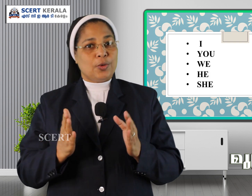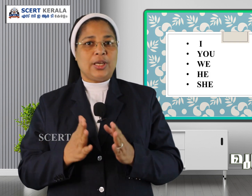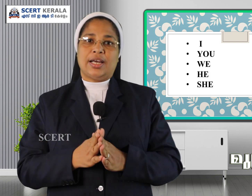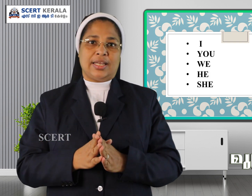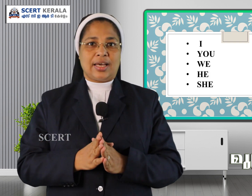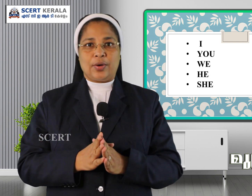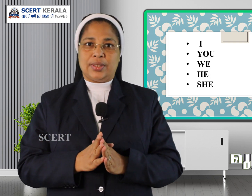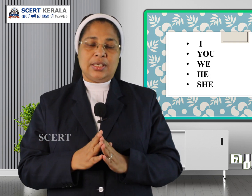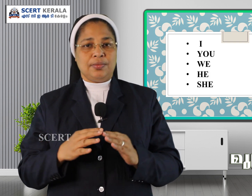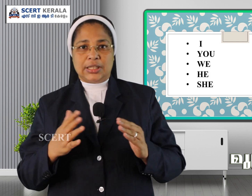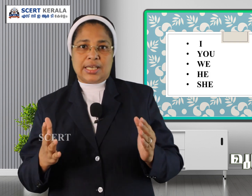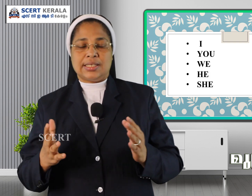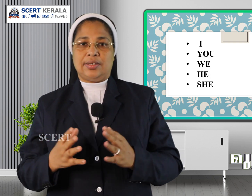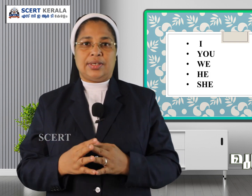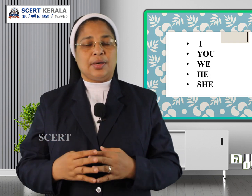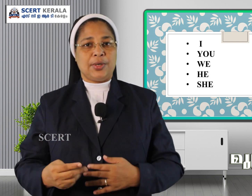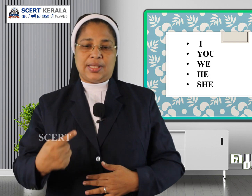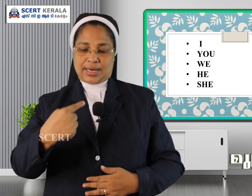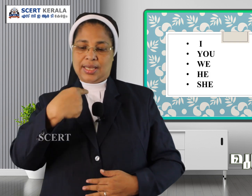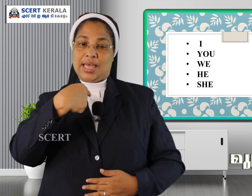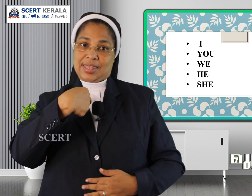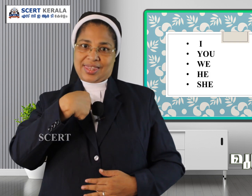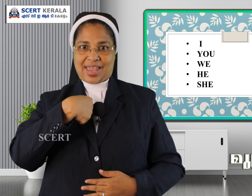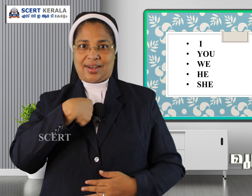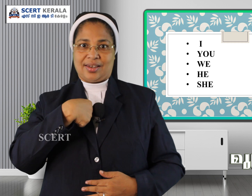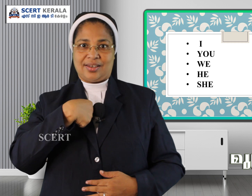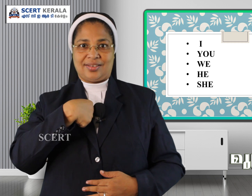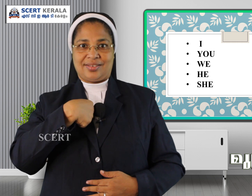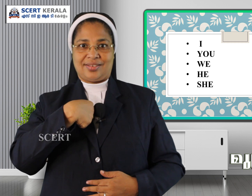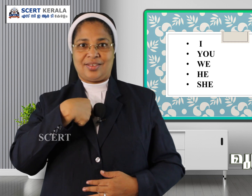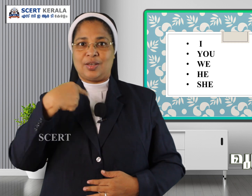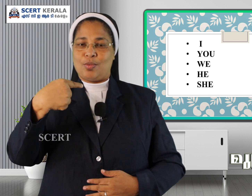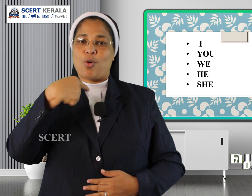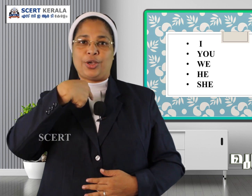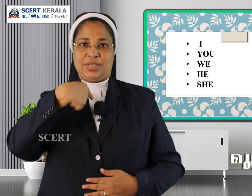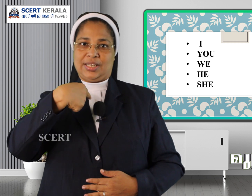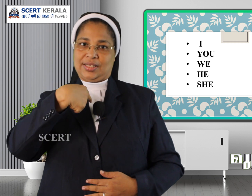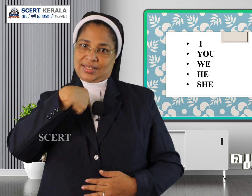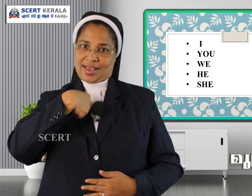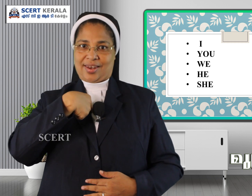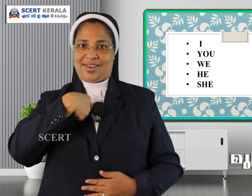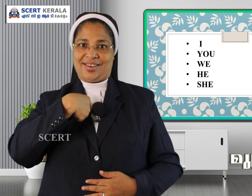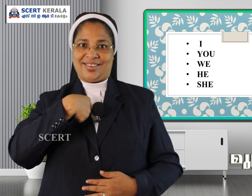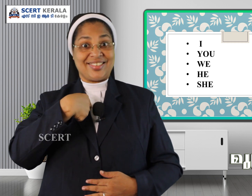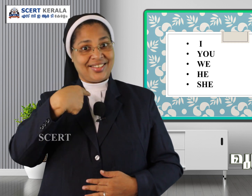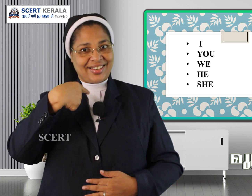ഒരുപോലെ കാണിക്കാറുണ്ട്, അതിന് വ്യത്യാസങ്ങളുണ്ട്. അപ്പോൾ ഇതാണ് ഞാൻ, പോയിൻ്റ് ചെയ്യുക, ഞാൻ,